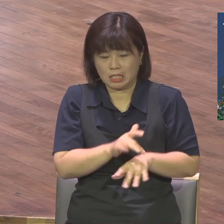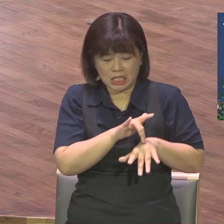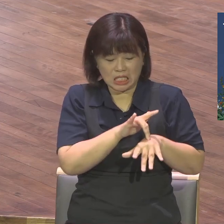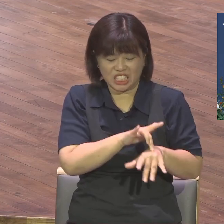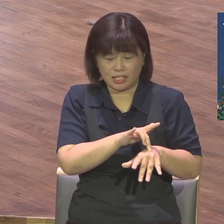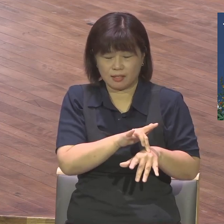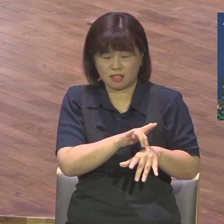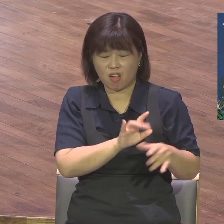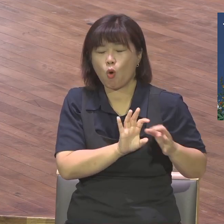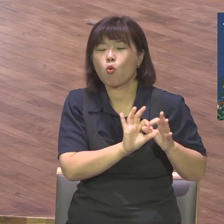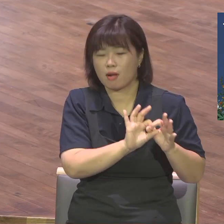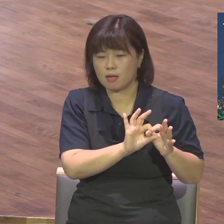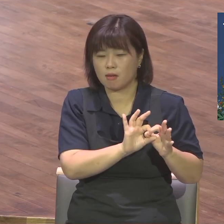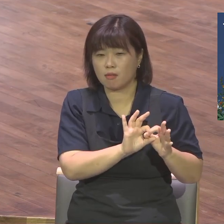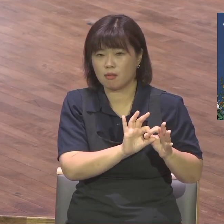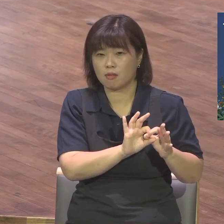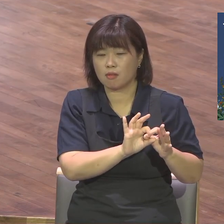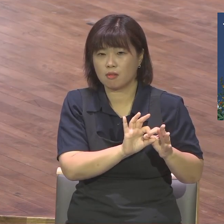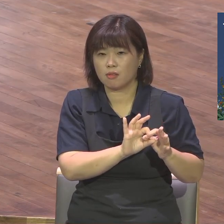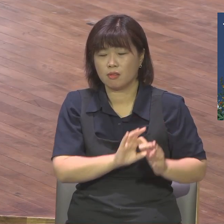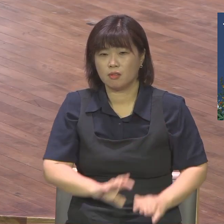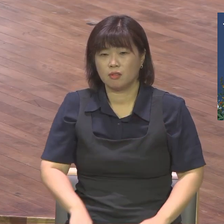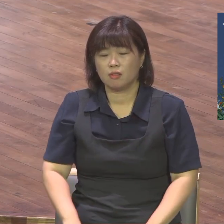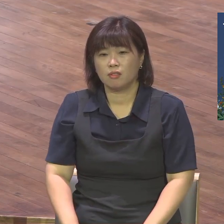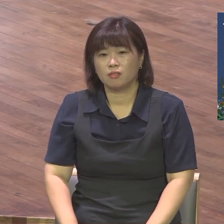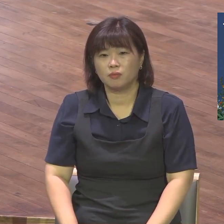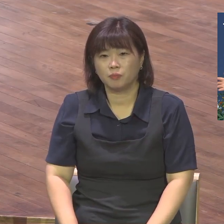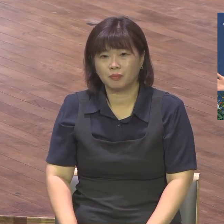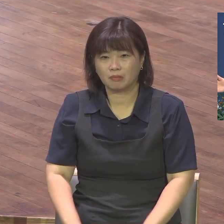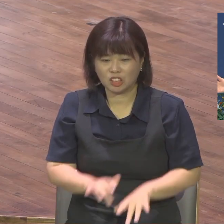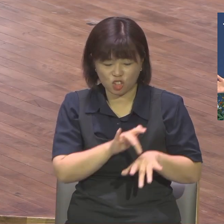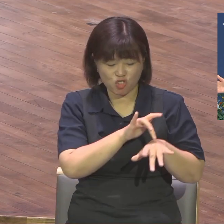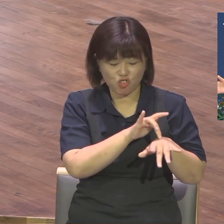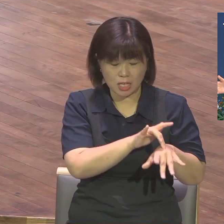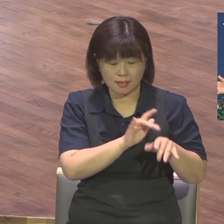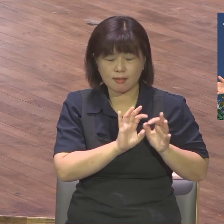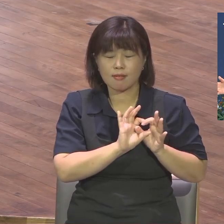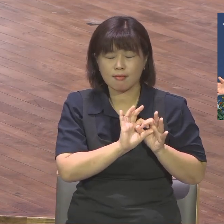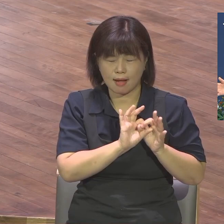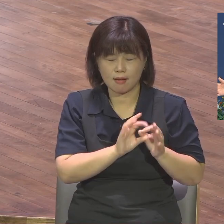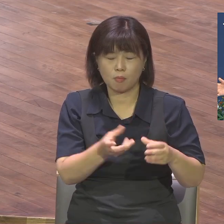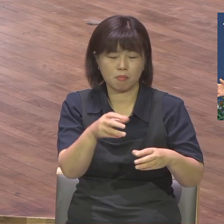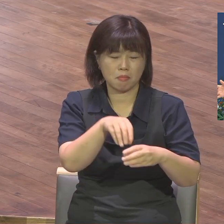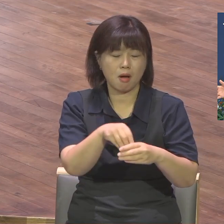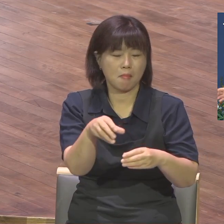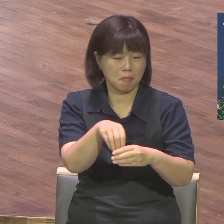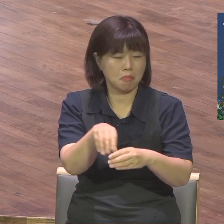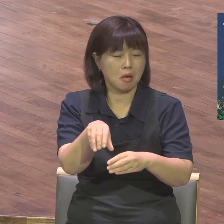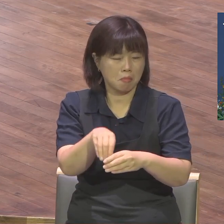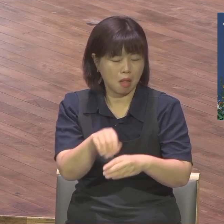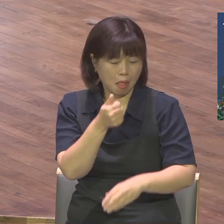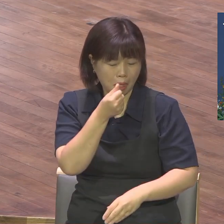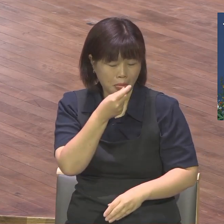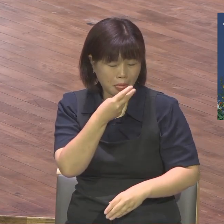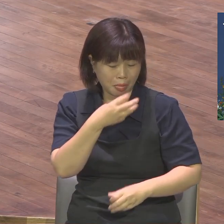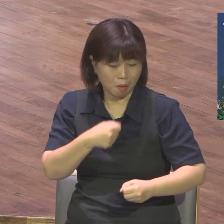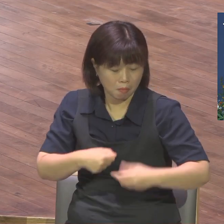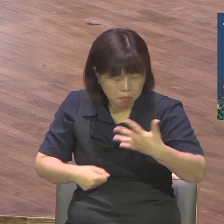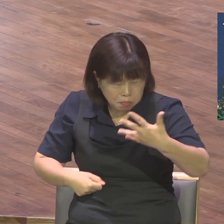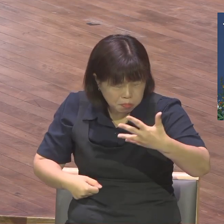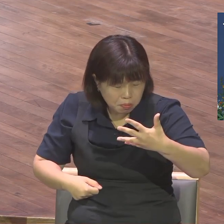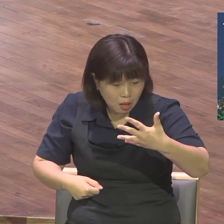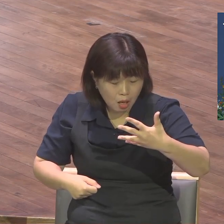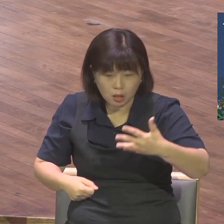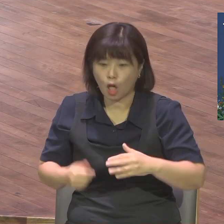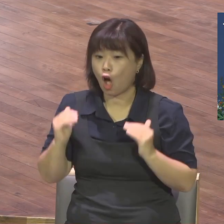이 뉴에이지 문화를 확산시켜 나가는 내용이 거의 다 담겨 있어요. 부모도 확인도 안 해요. 봐도